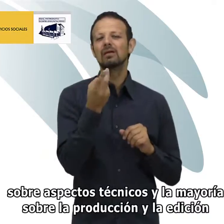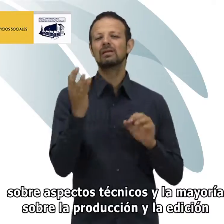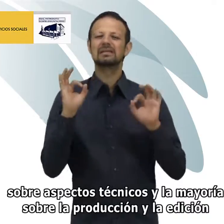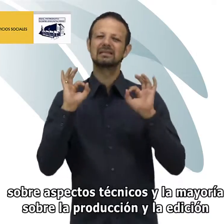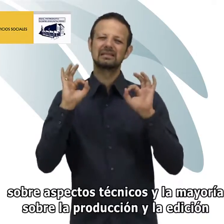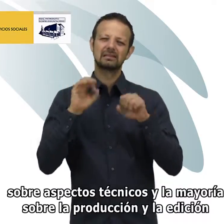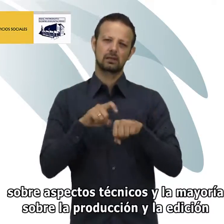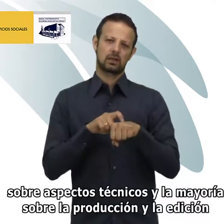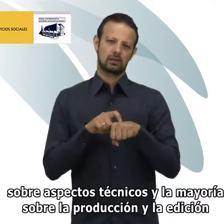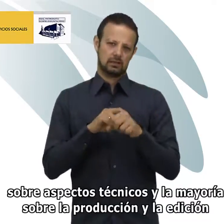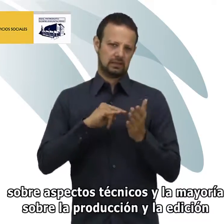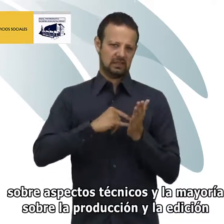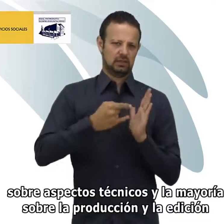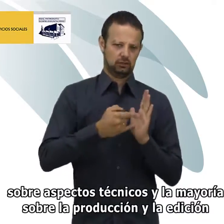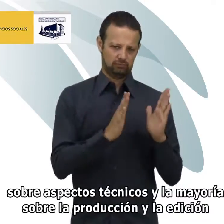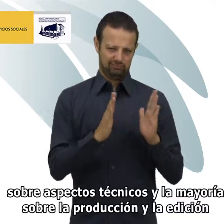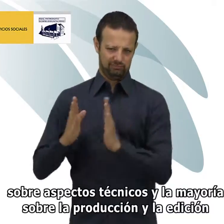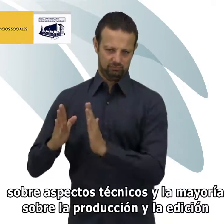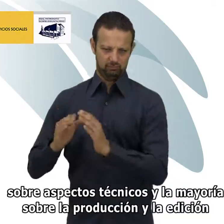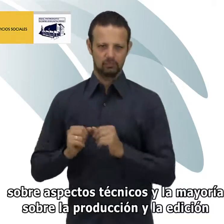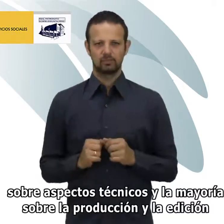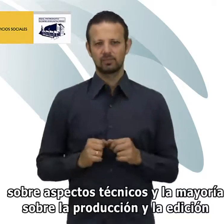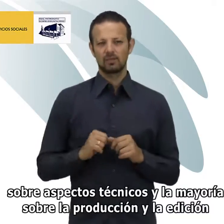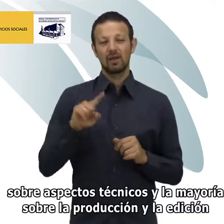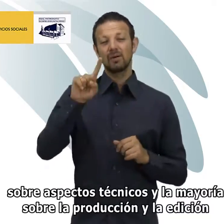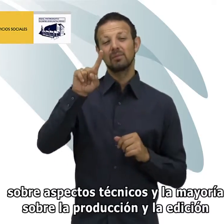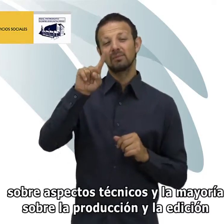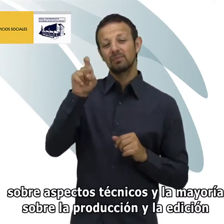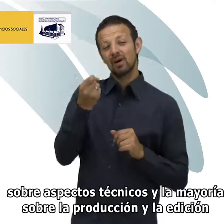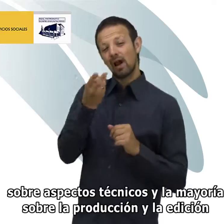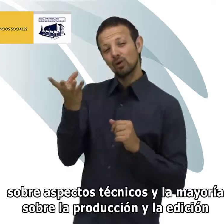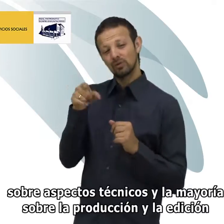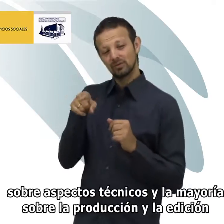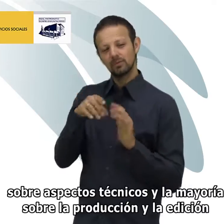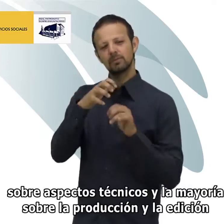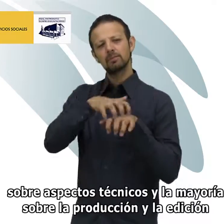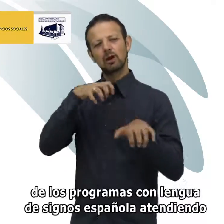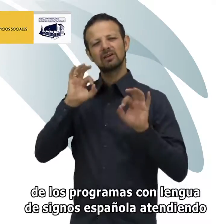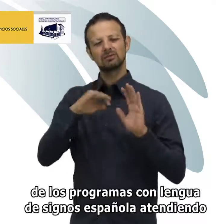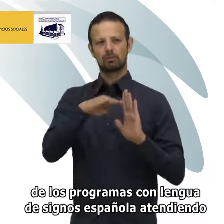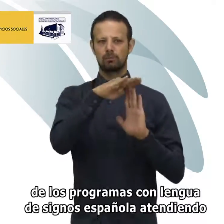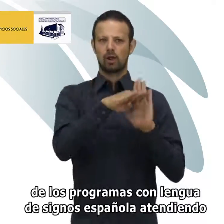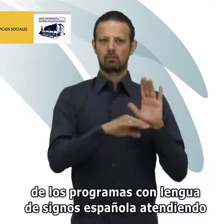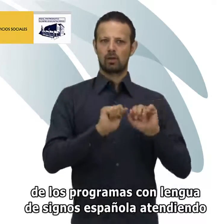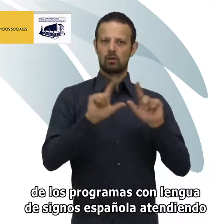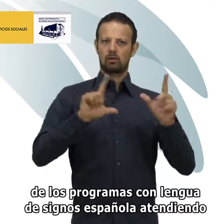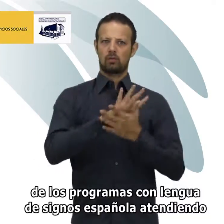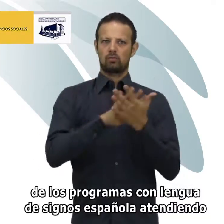producción y la edición de los programas con lengua de signos española, atendiendo a las características visuales.